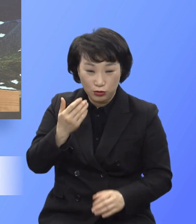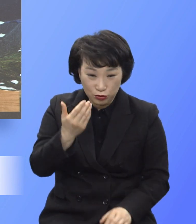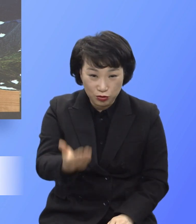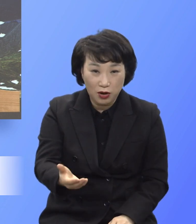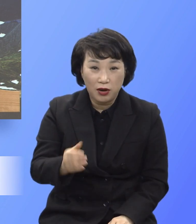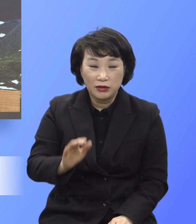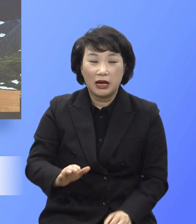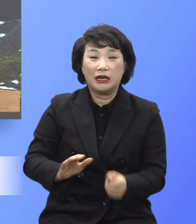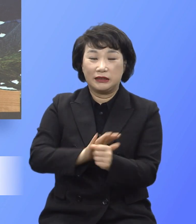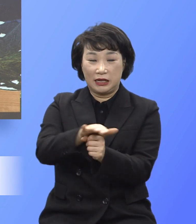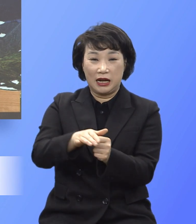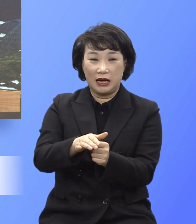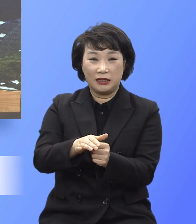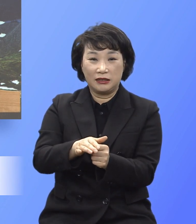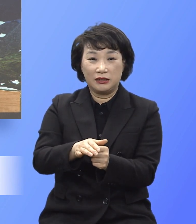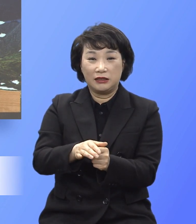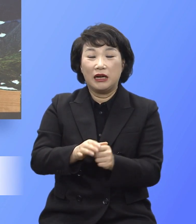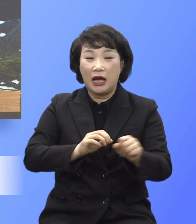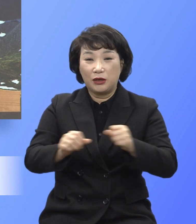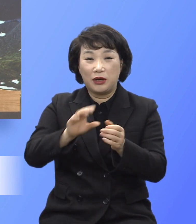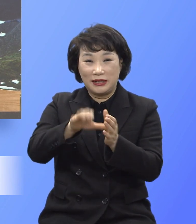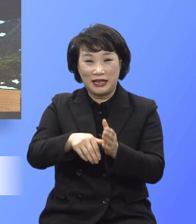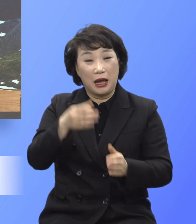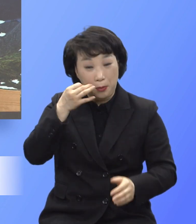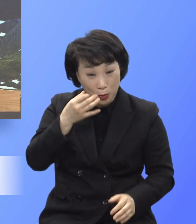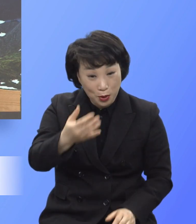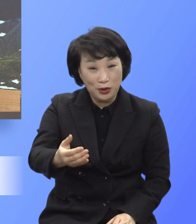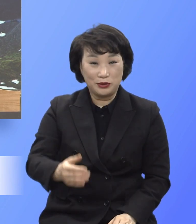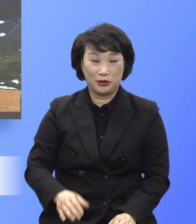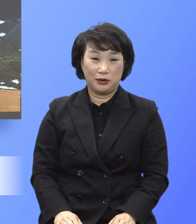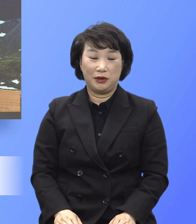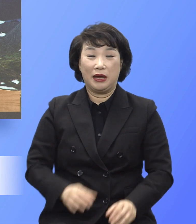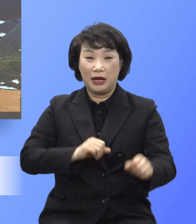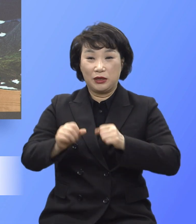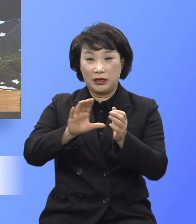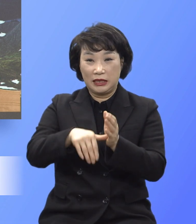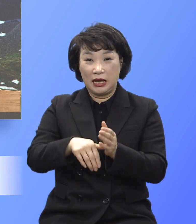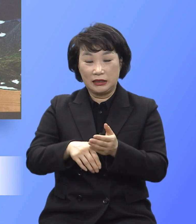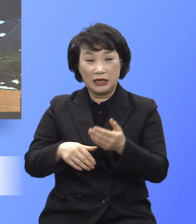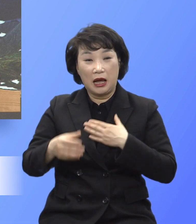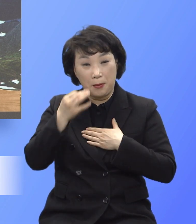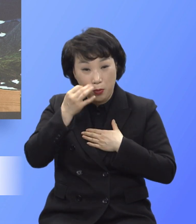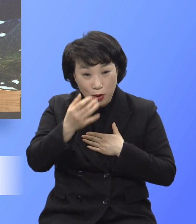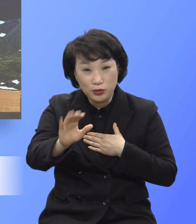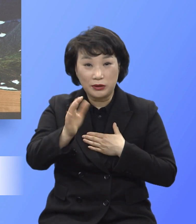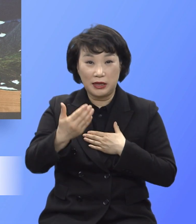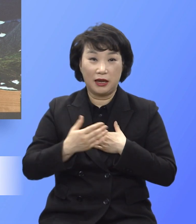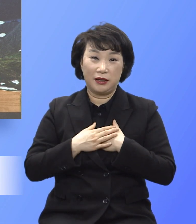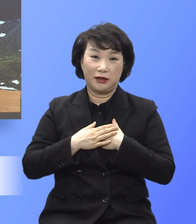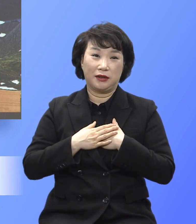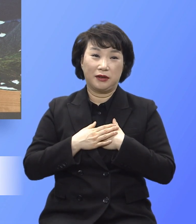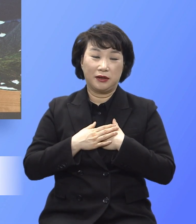되고 사랑은 실천할 때 나타나는 것이요 행동할 때 보여지는